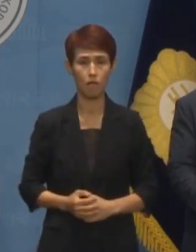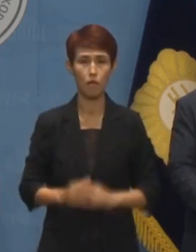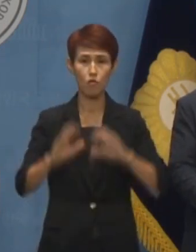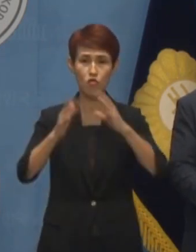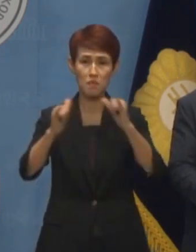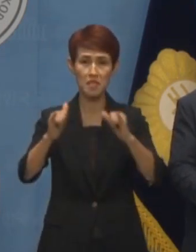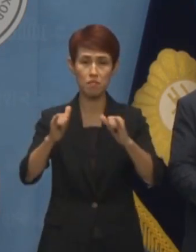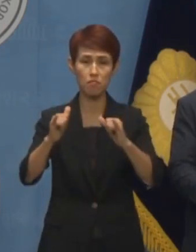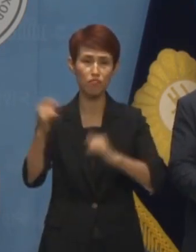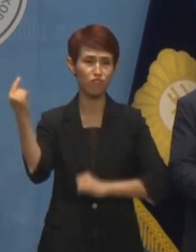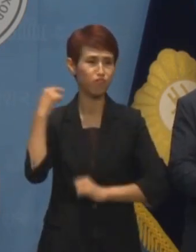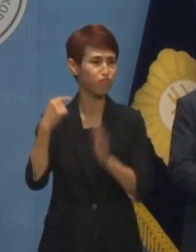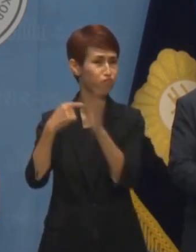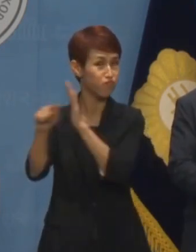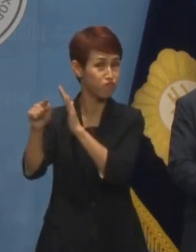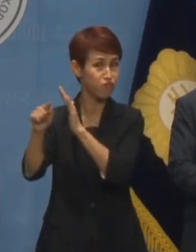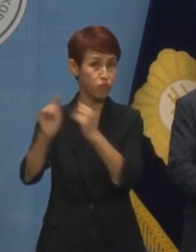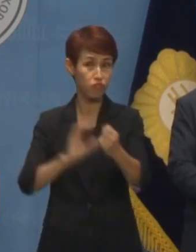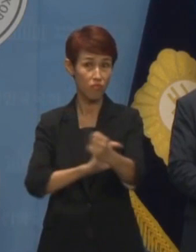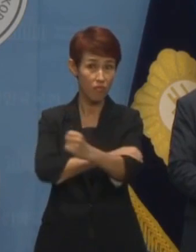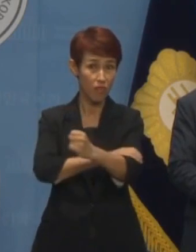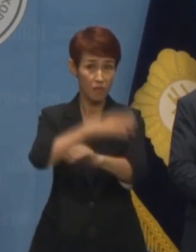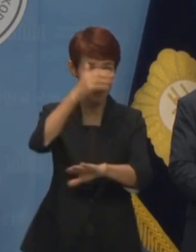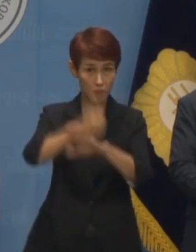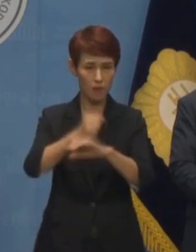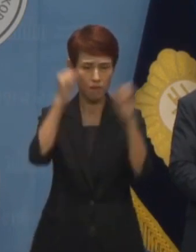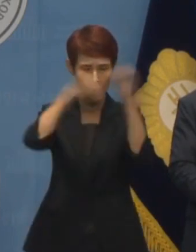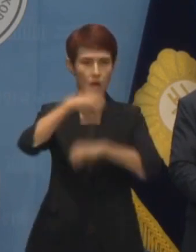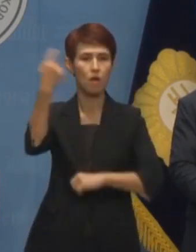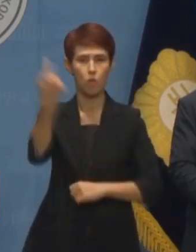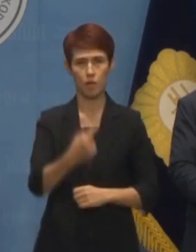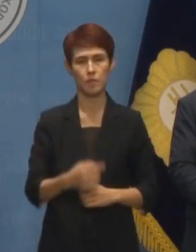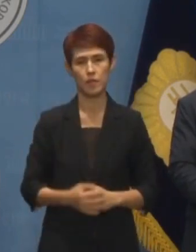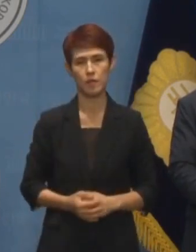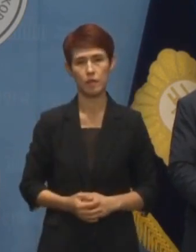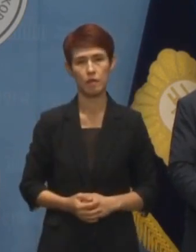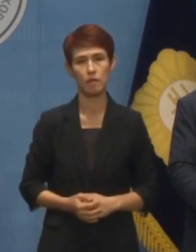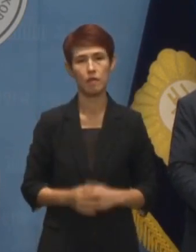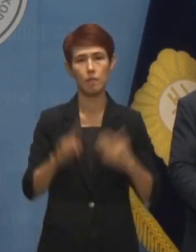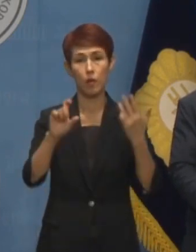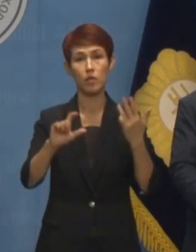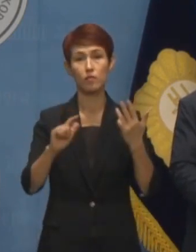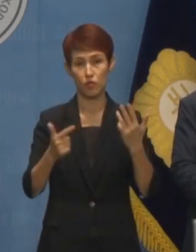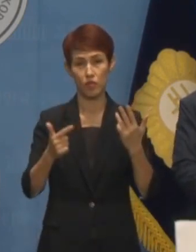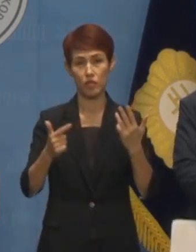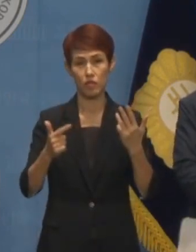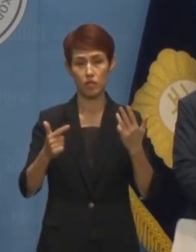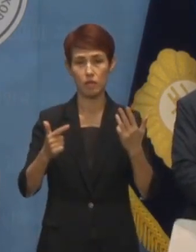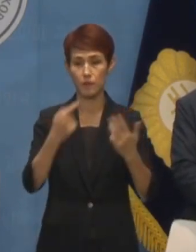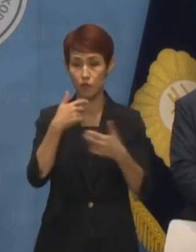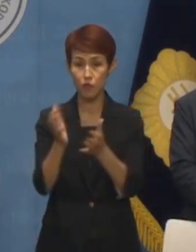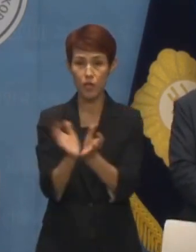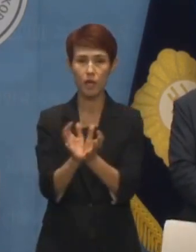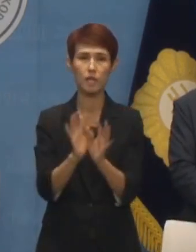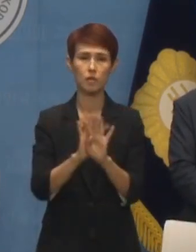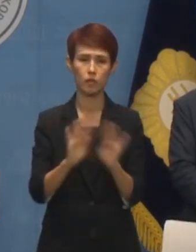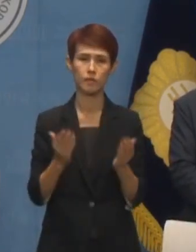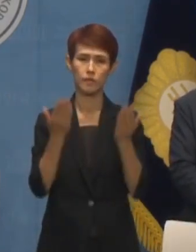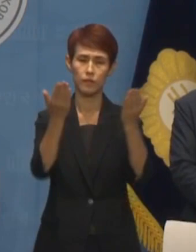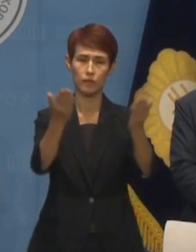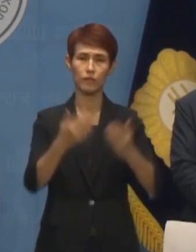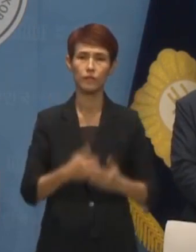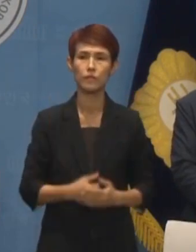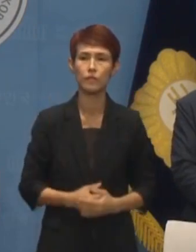권력의 끝은 락일뿐입니다 2024년 8월 16일 문재인 정부 청와대 출신 더불어민주당 국회의원